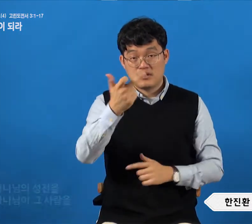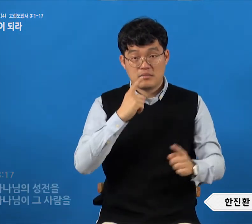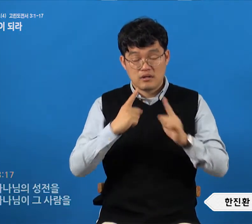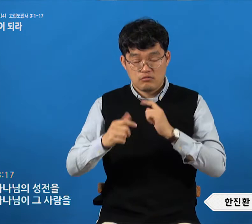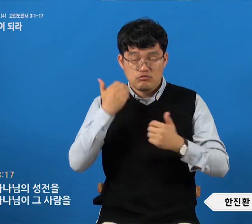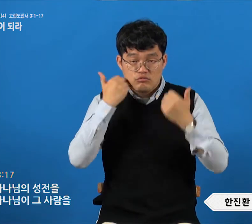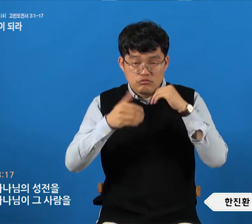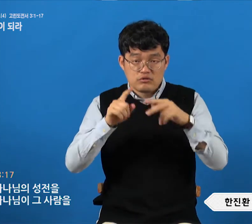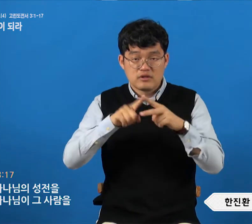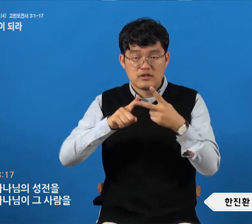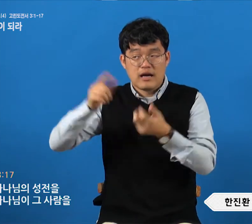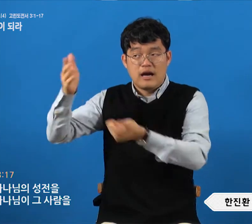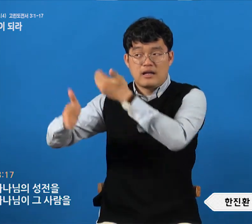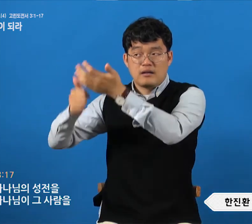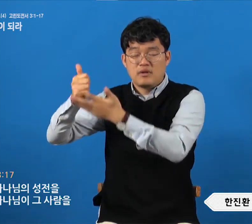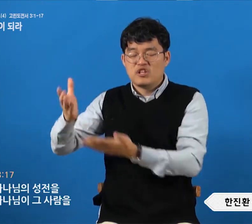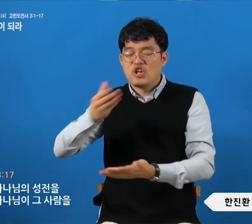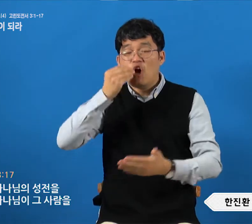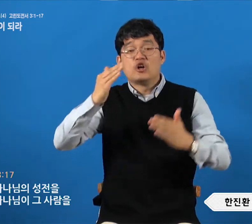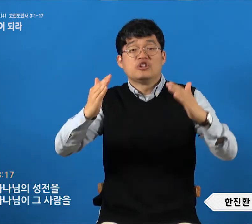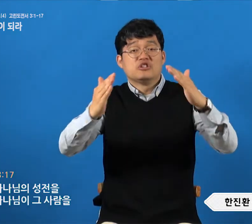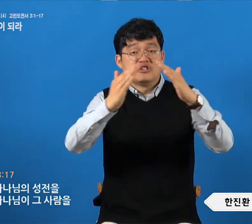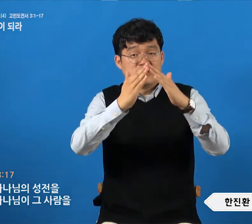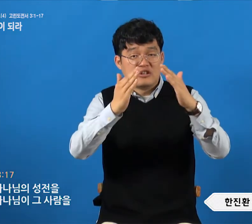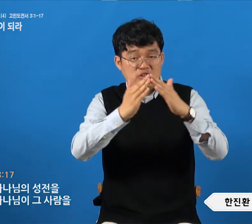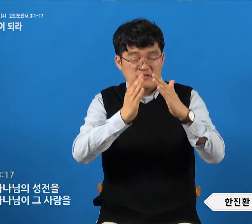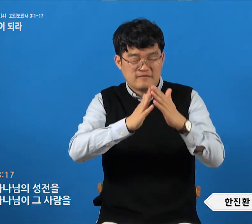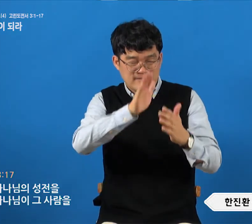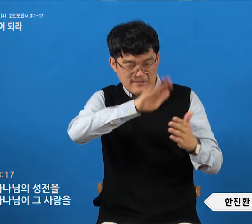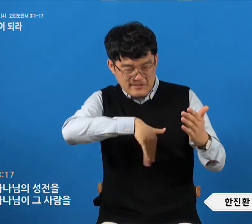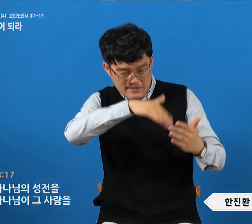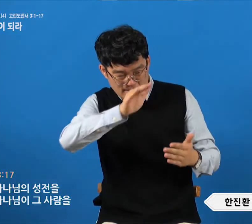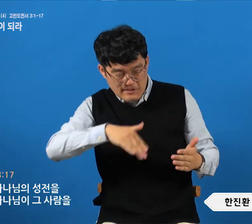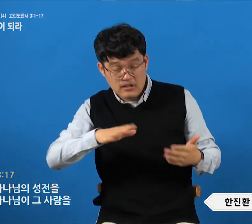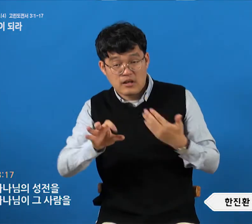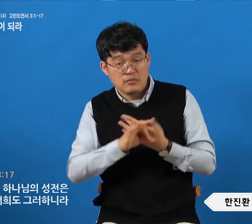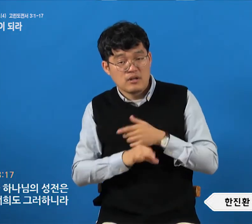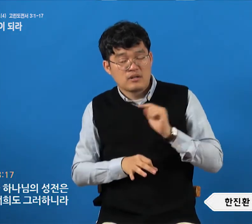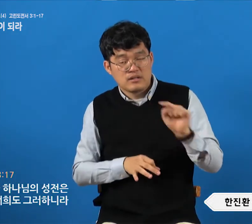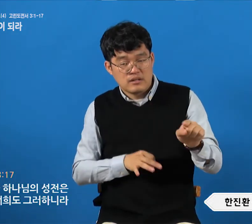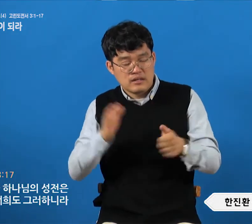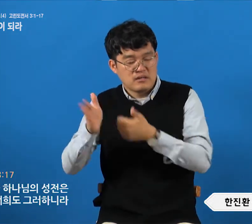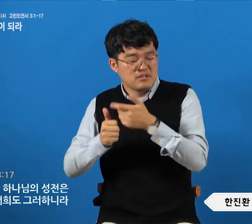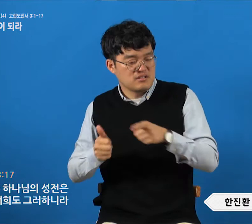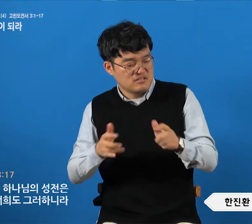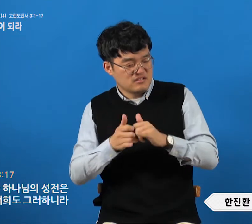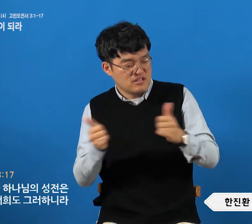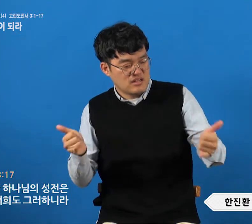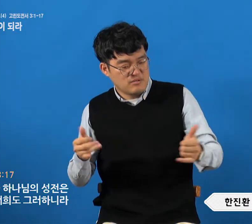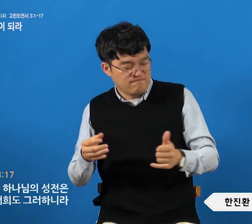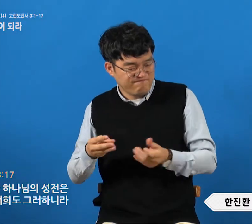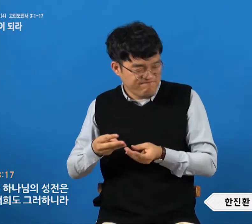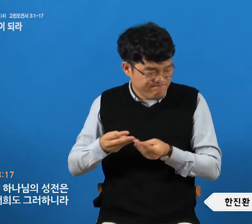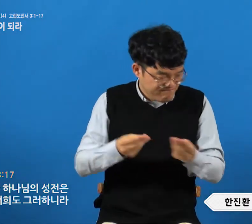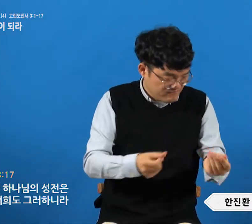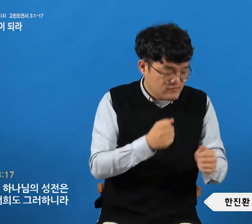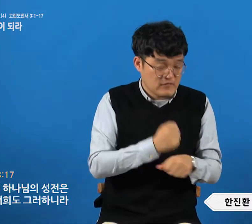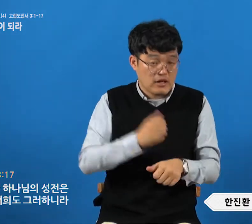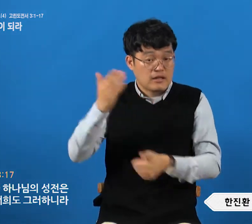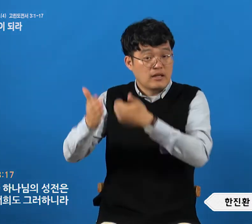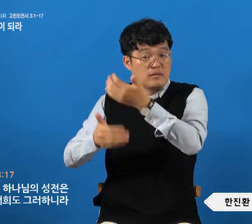누구든지 하나님의 성전을 더럽히면 하나님이 그 사람을 멸하시리라. 하나님의 성전은 거룩하니